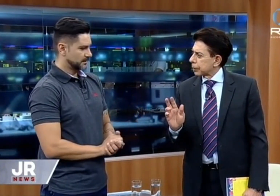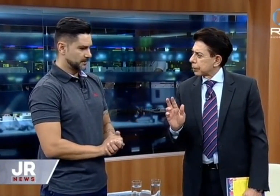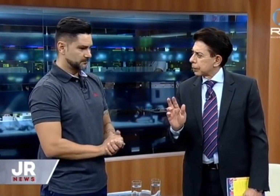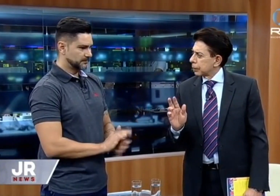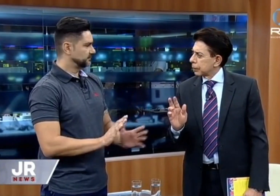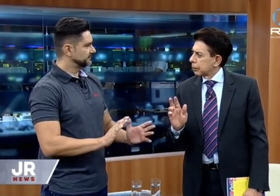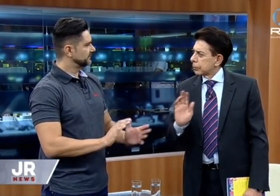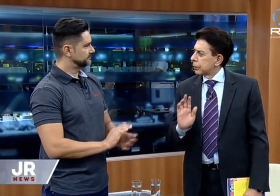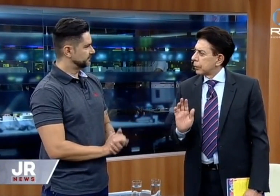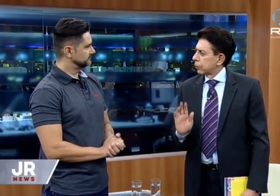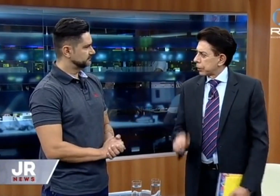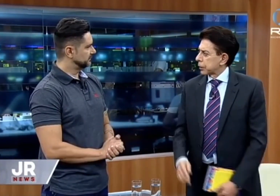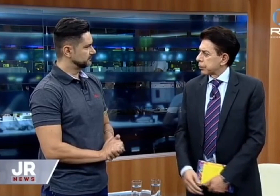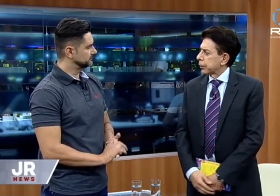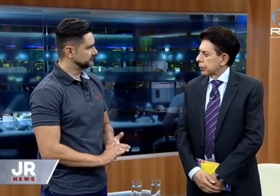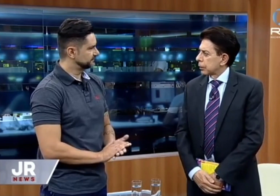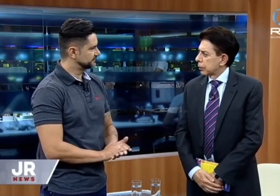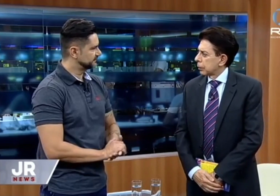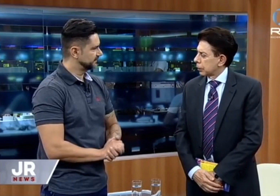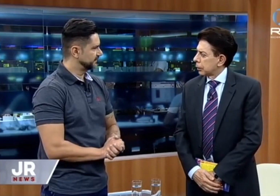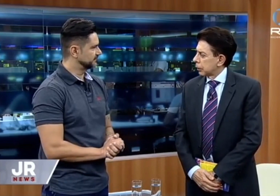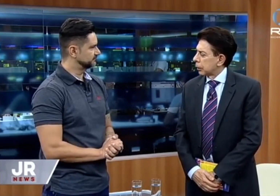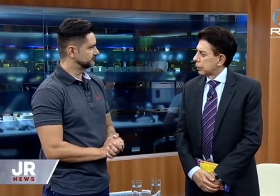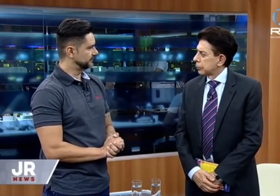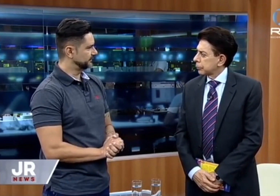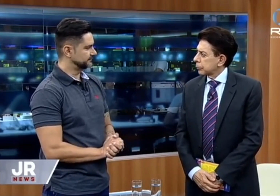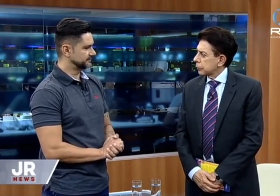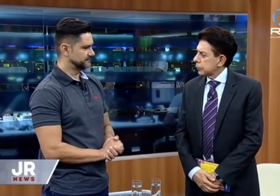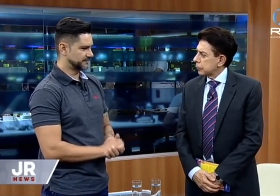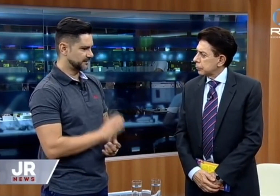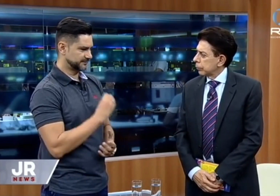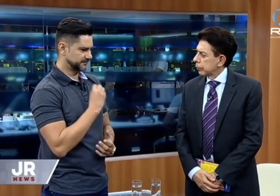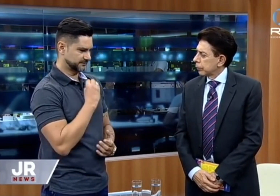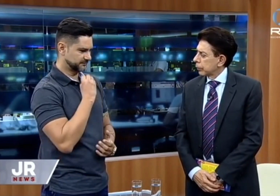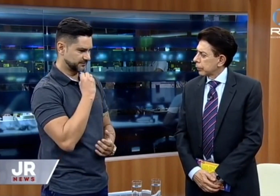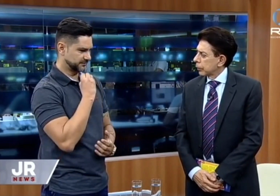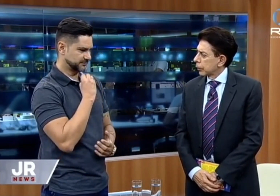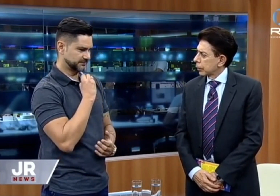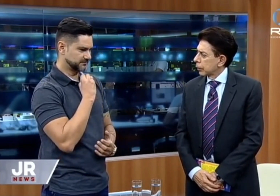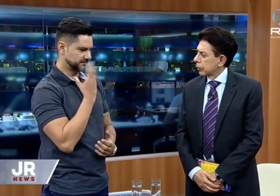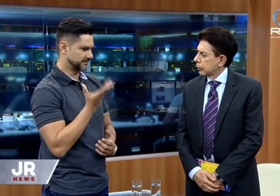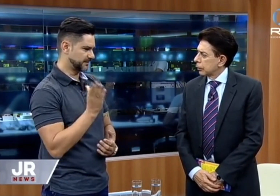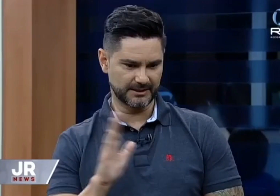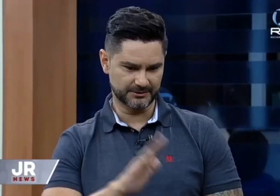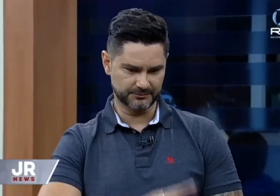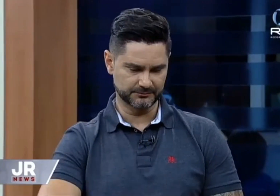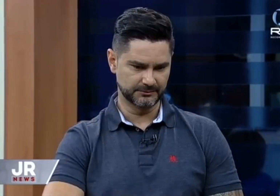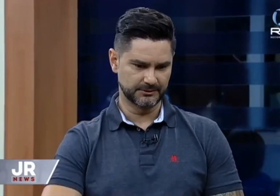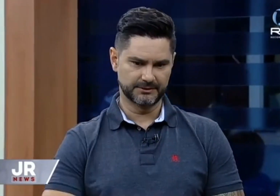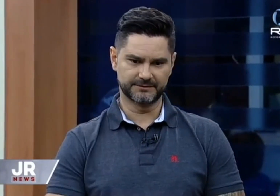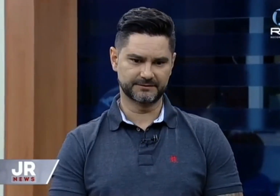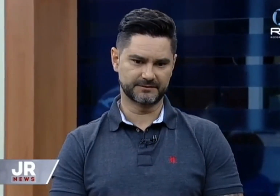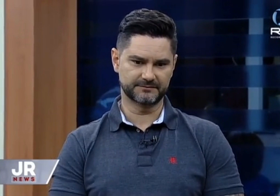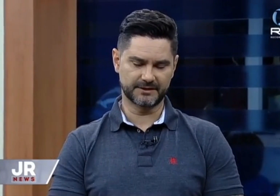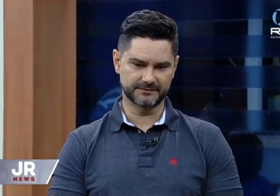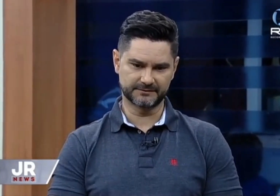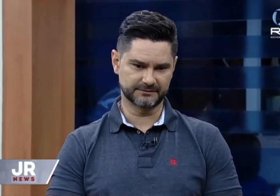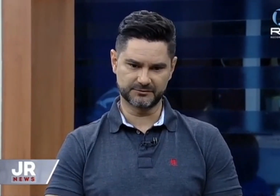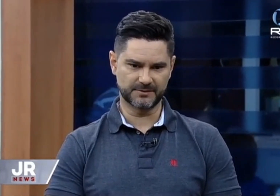direita? Não, nem sempre. Não, nem sempre. Não existe essa regra. Né? Existem frases que são de cima para baixo, existem frases que são de